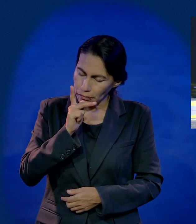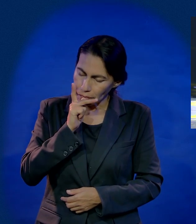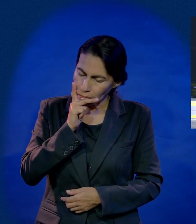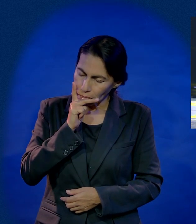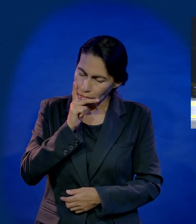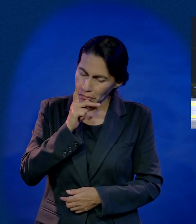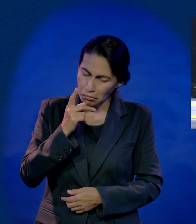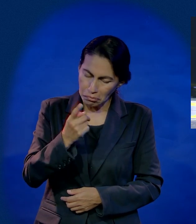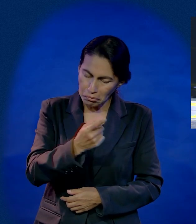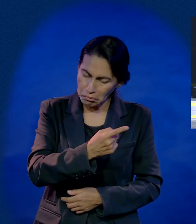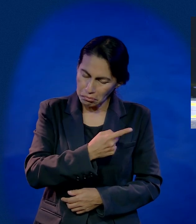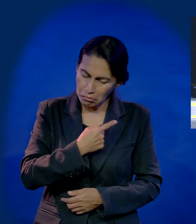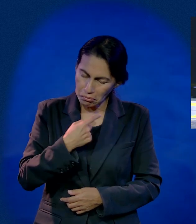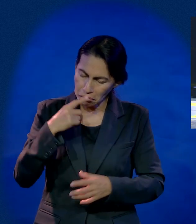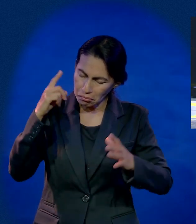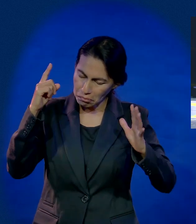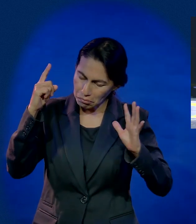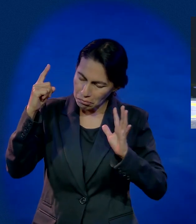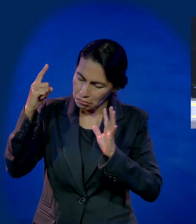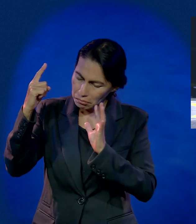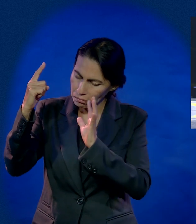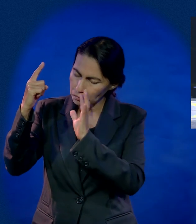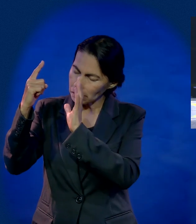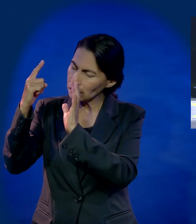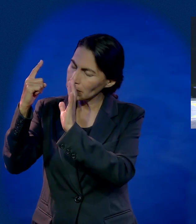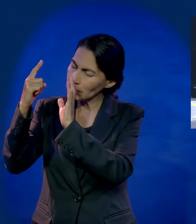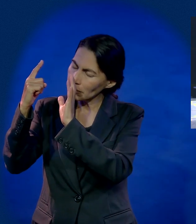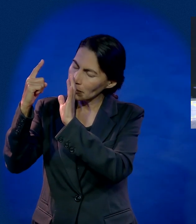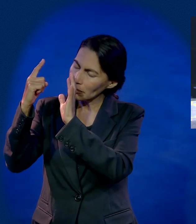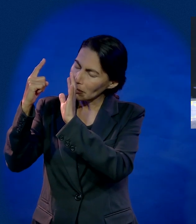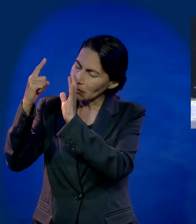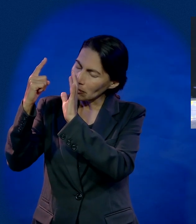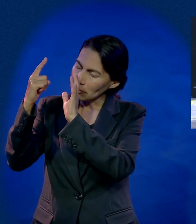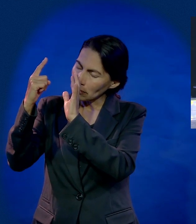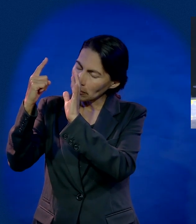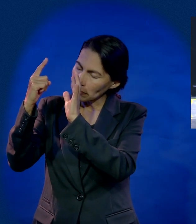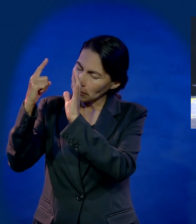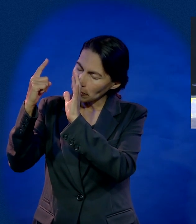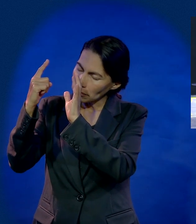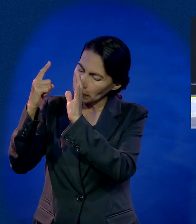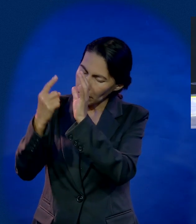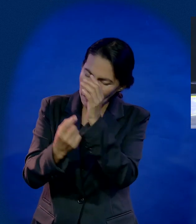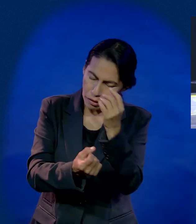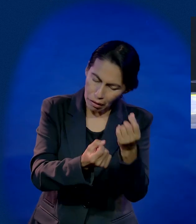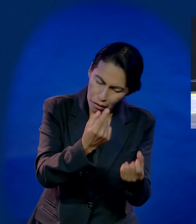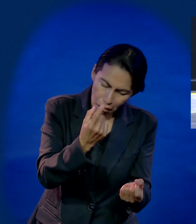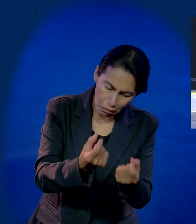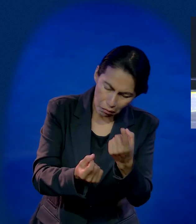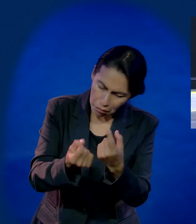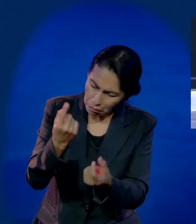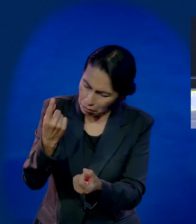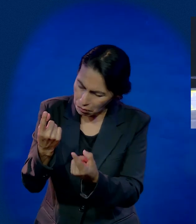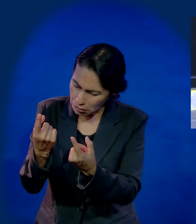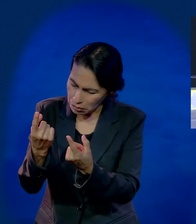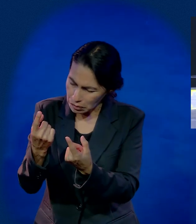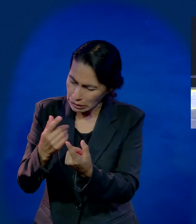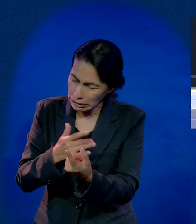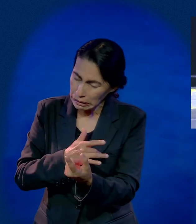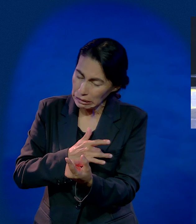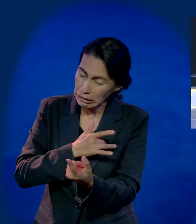Señor y Padre. Señor y Padre. Delante de ti. Delante de ti. Estamos. Estamos.